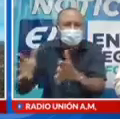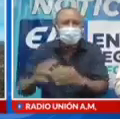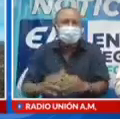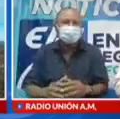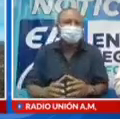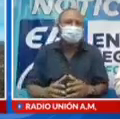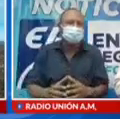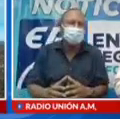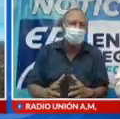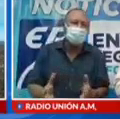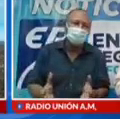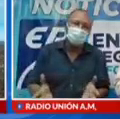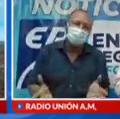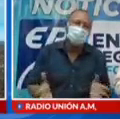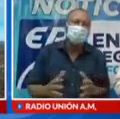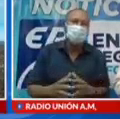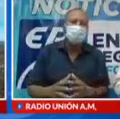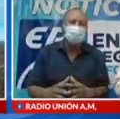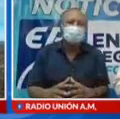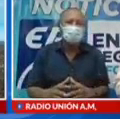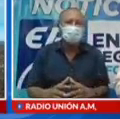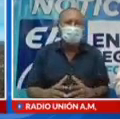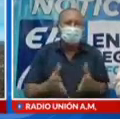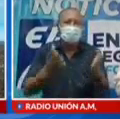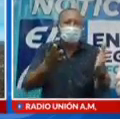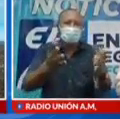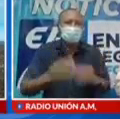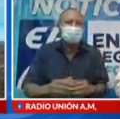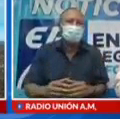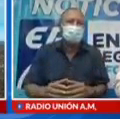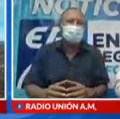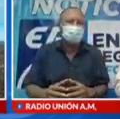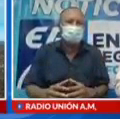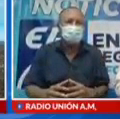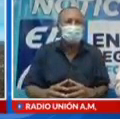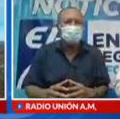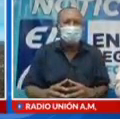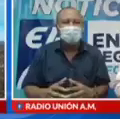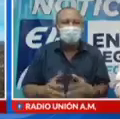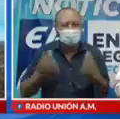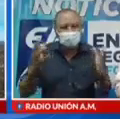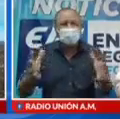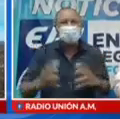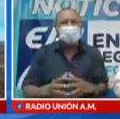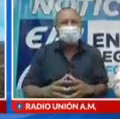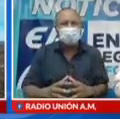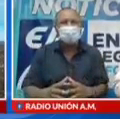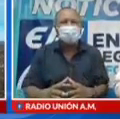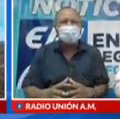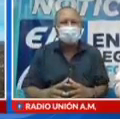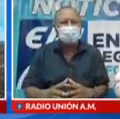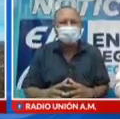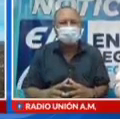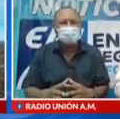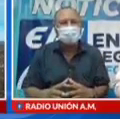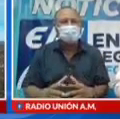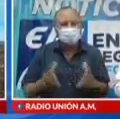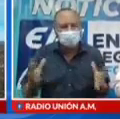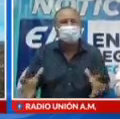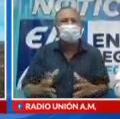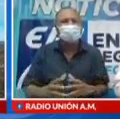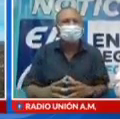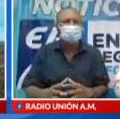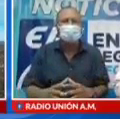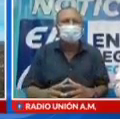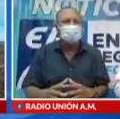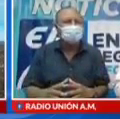por dónde debemos de transitar. Por favor, esmeraldeños y esmeraldeñas, señores miembros de la prensa,